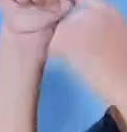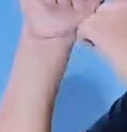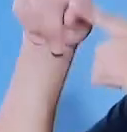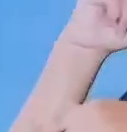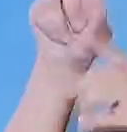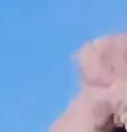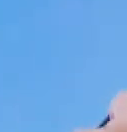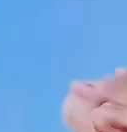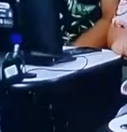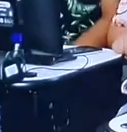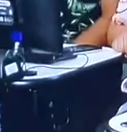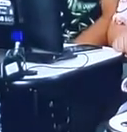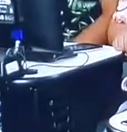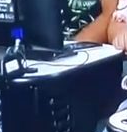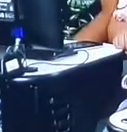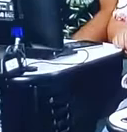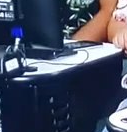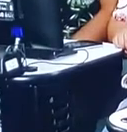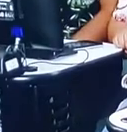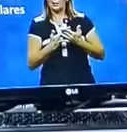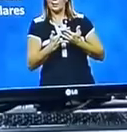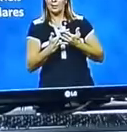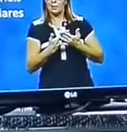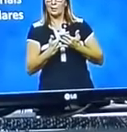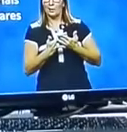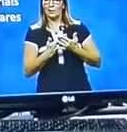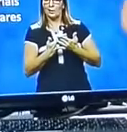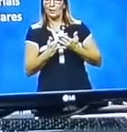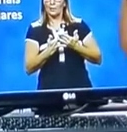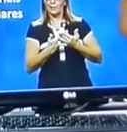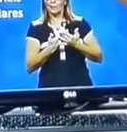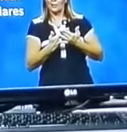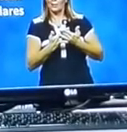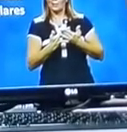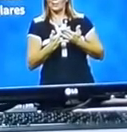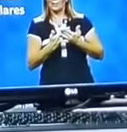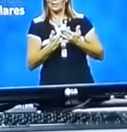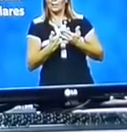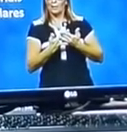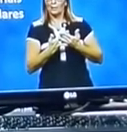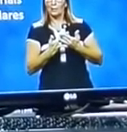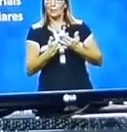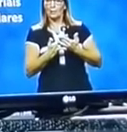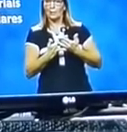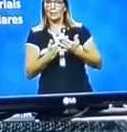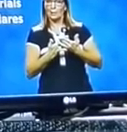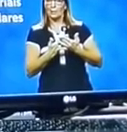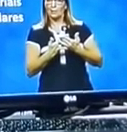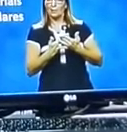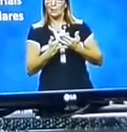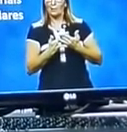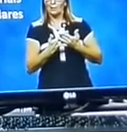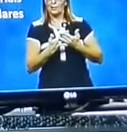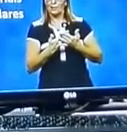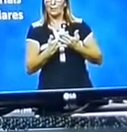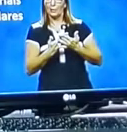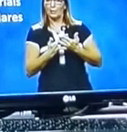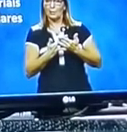dar oportunidades para outros surdos. Ela quer ensinar, ela quer ser professora para ensinar o surdo, para que ele possa se desenvolver